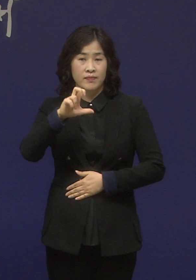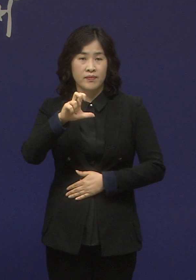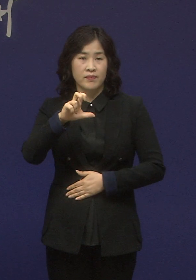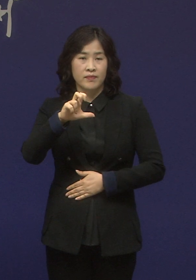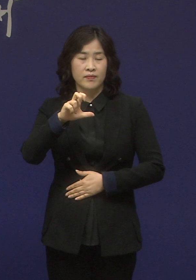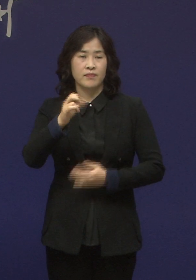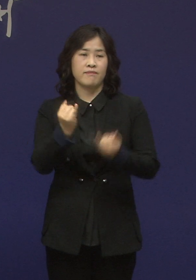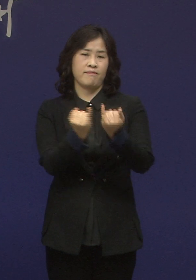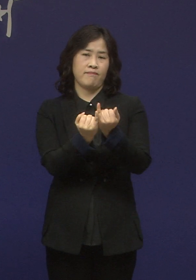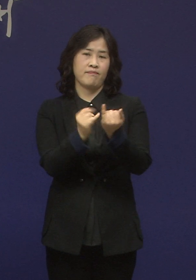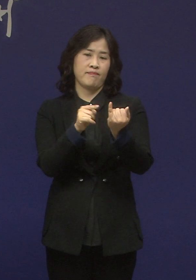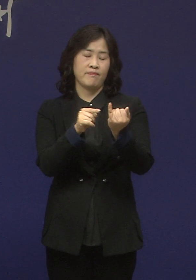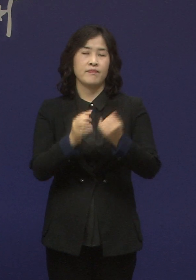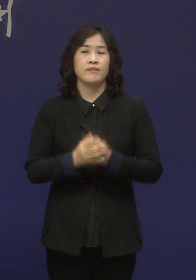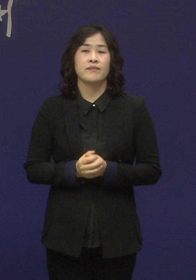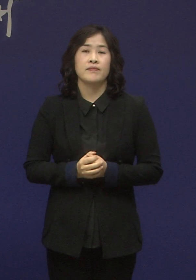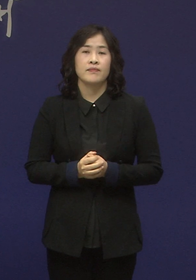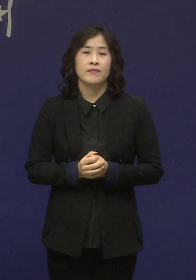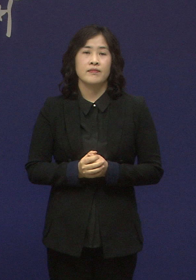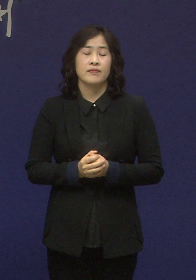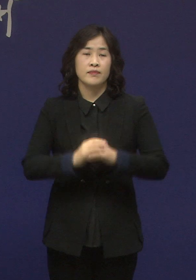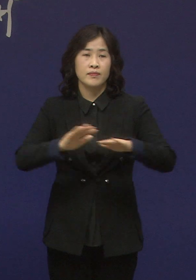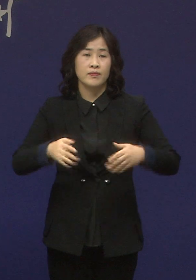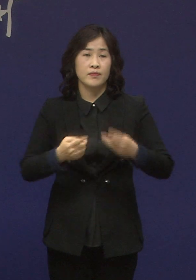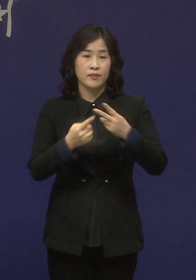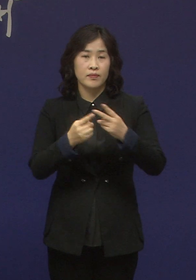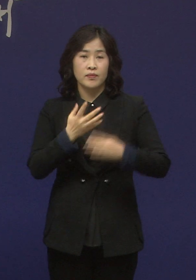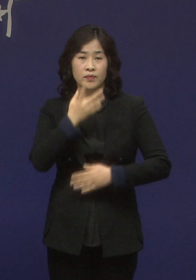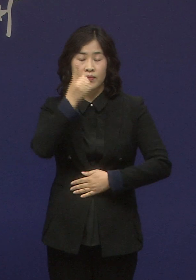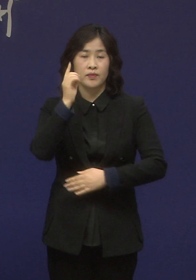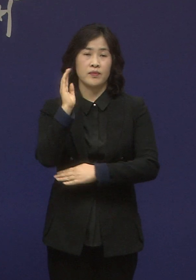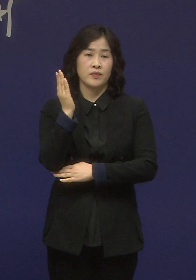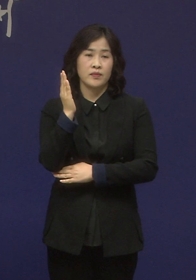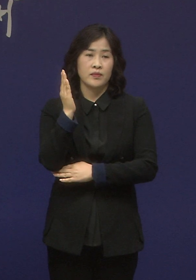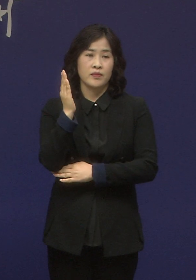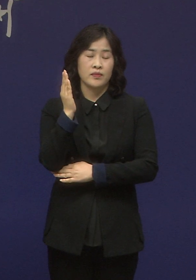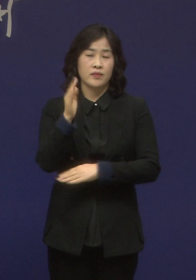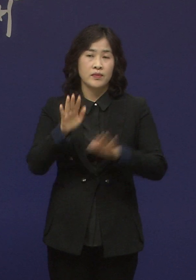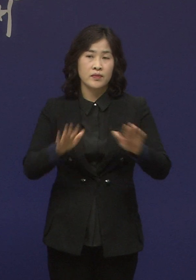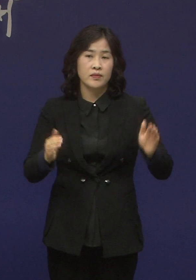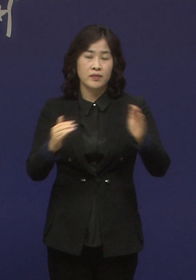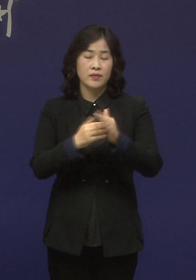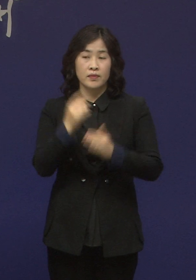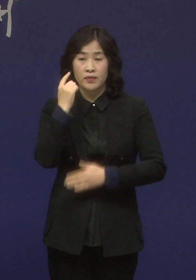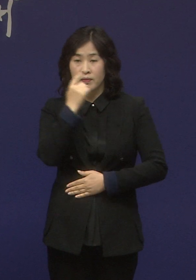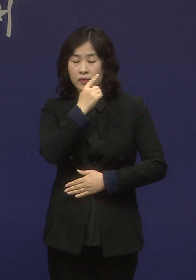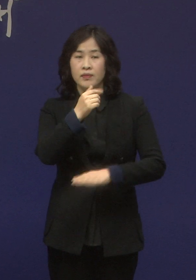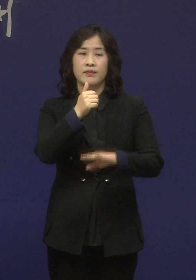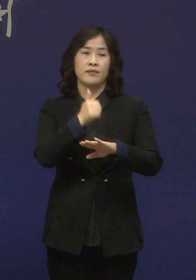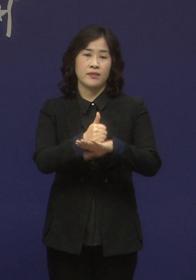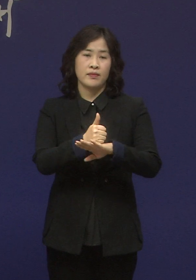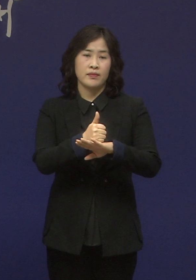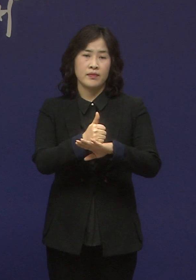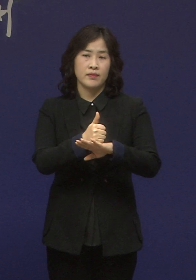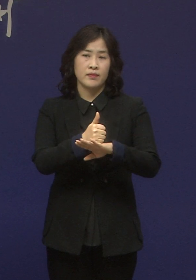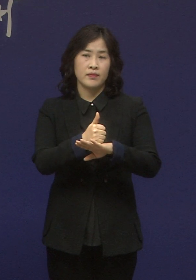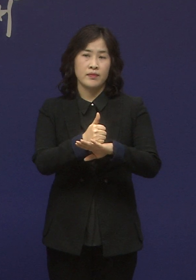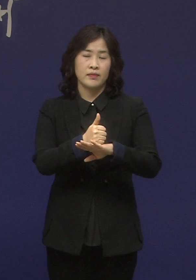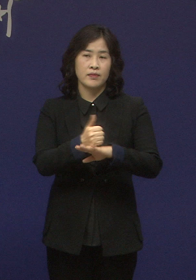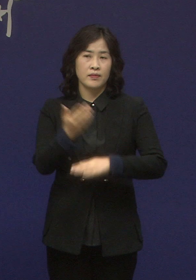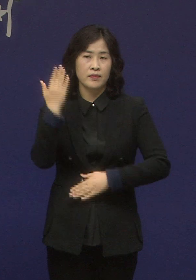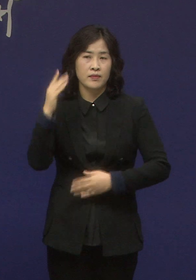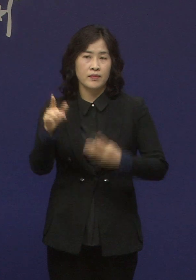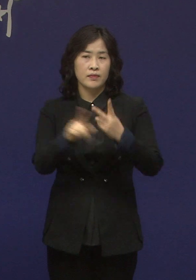25세 여성입니다. 전남도와 순천시에서 현재까지 확인한 결과